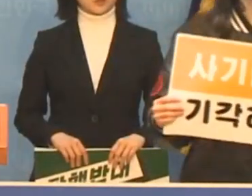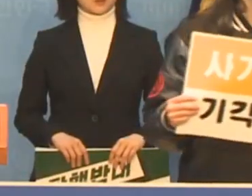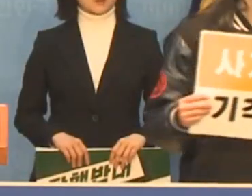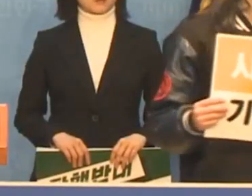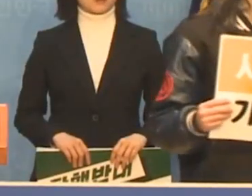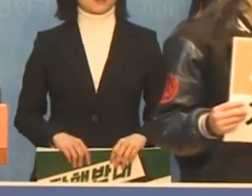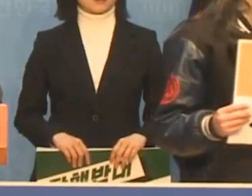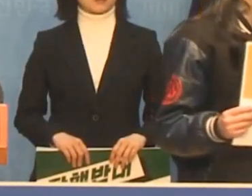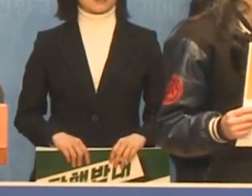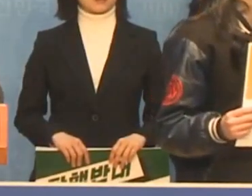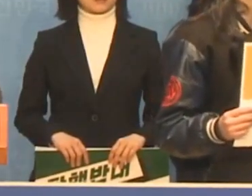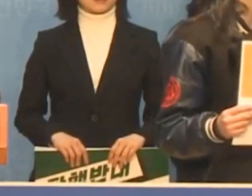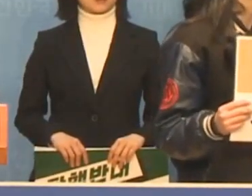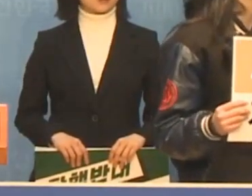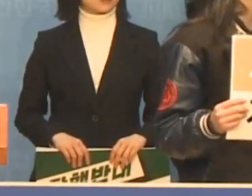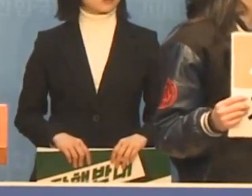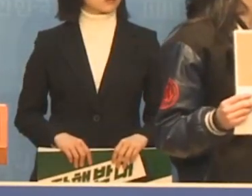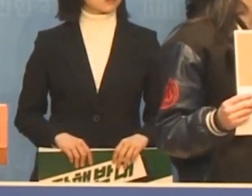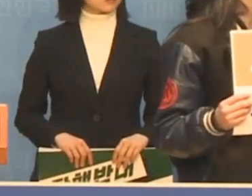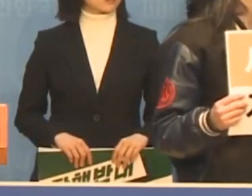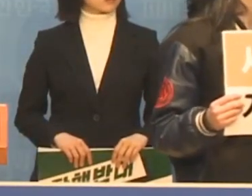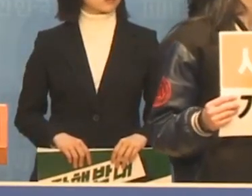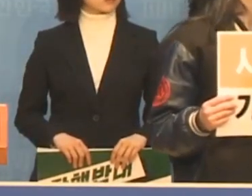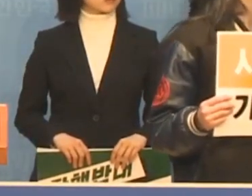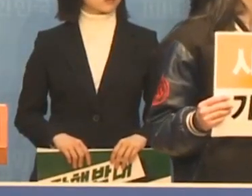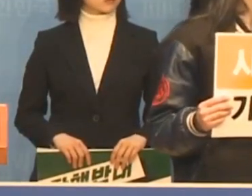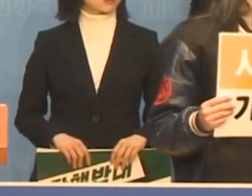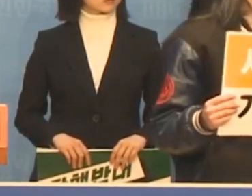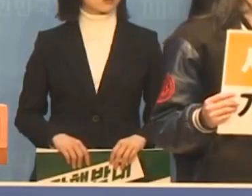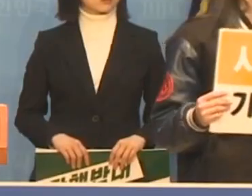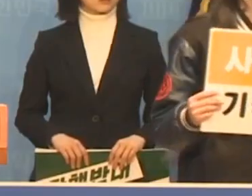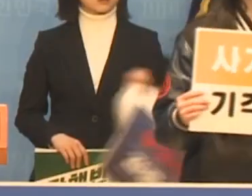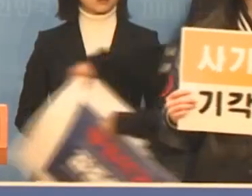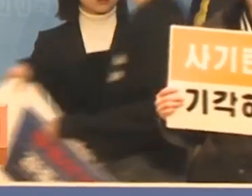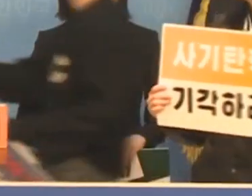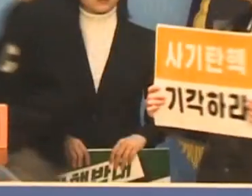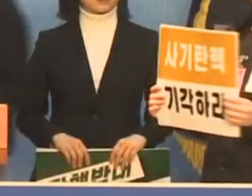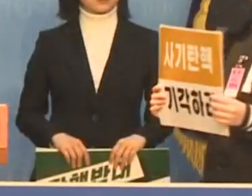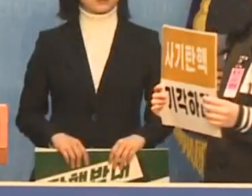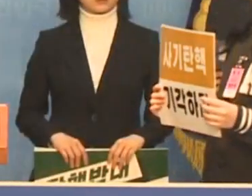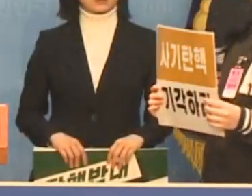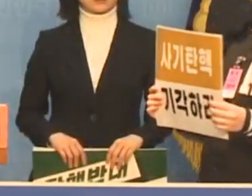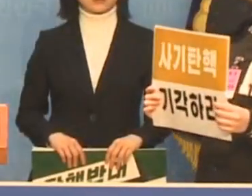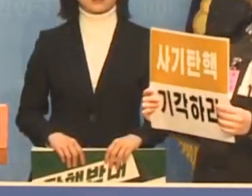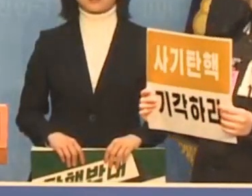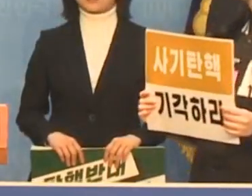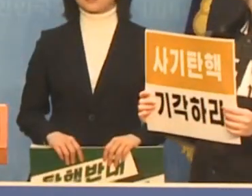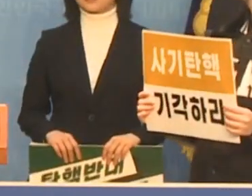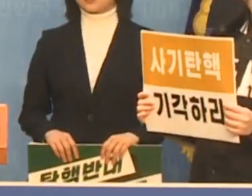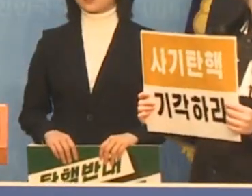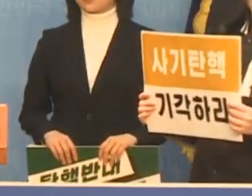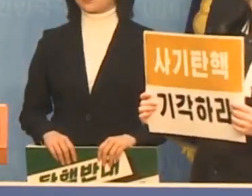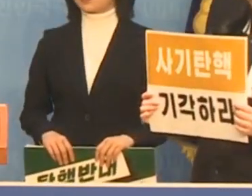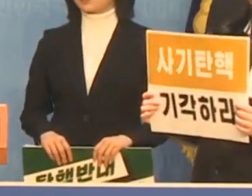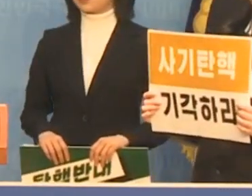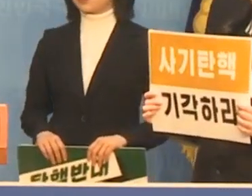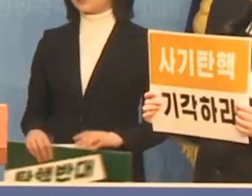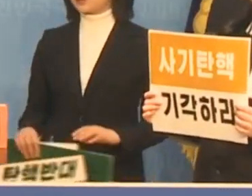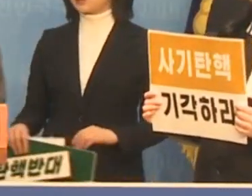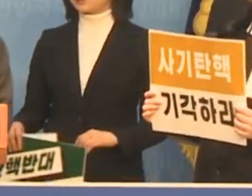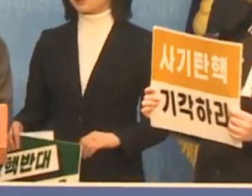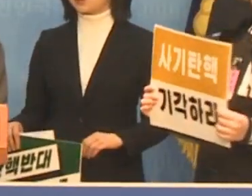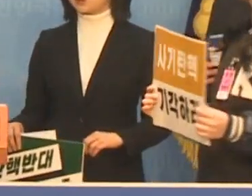우리 1분. 형 저도 하나 남는 그냥 두 개. 이게 남는 거. 네, 연사 순서대로 해주시면 될 것 같고.